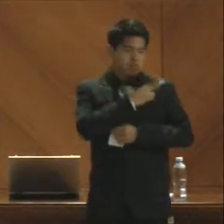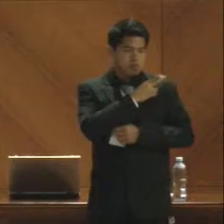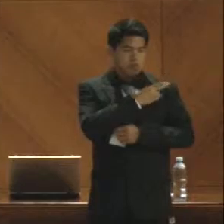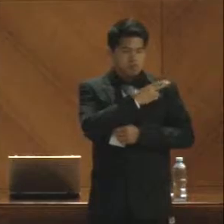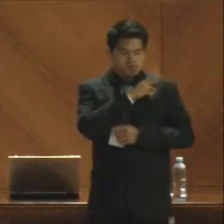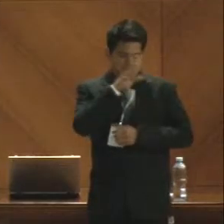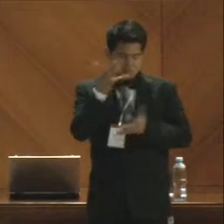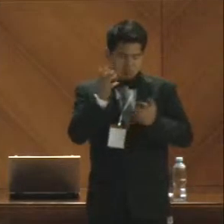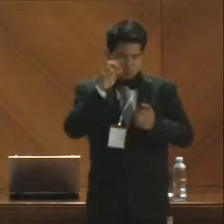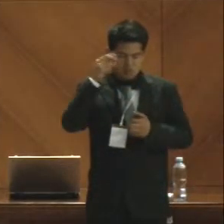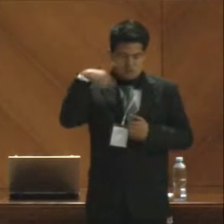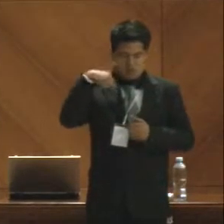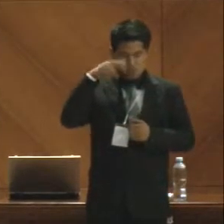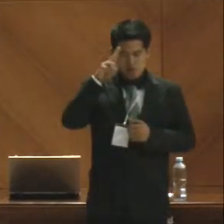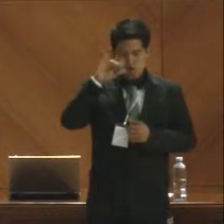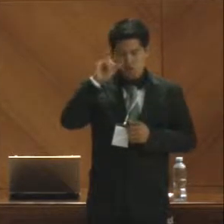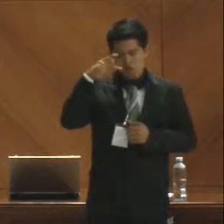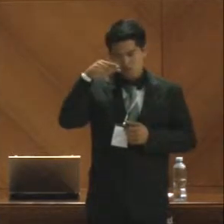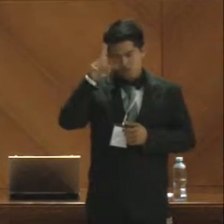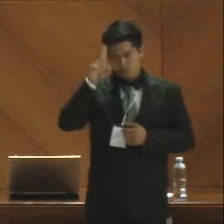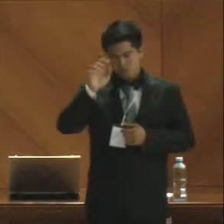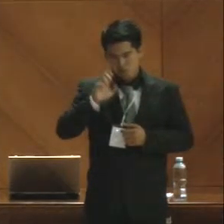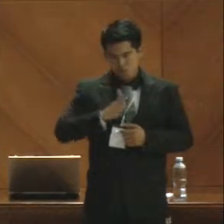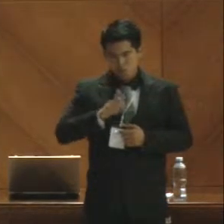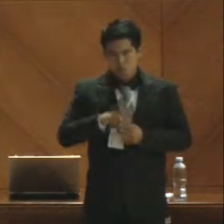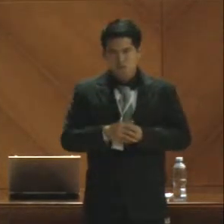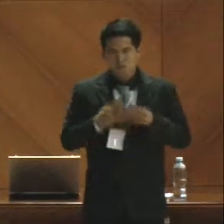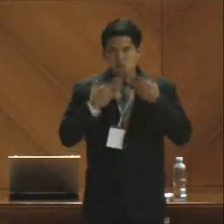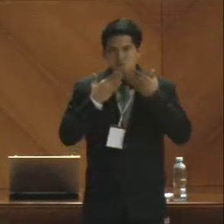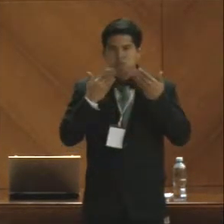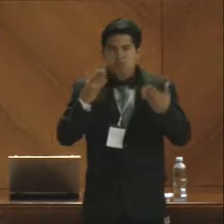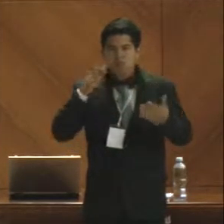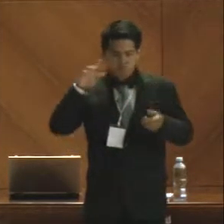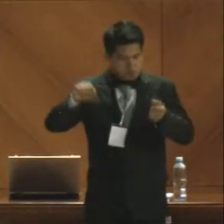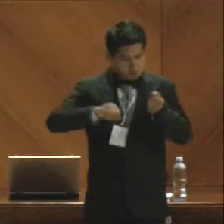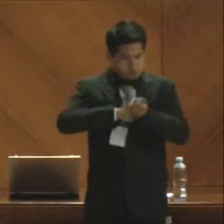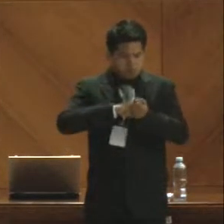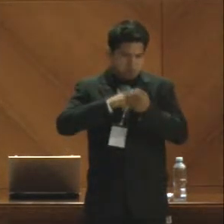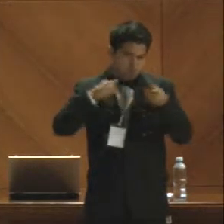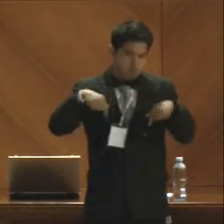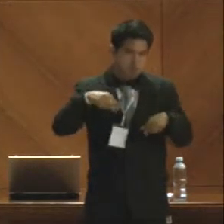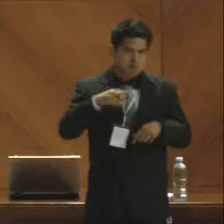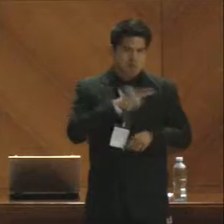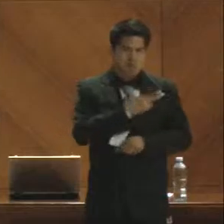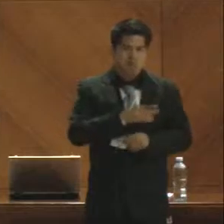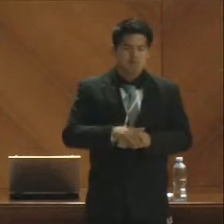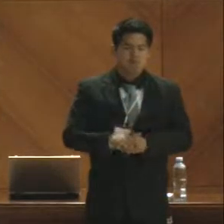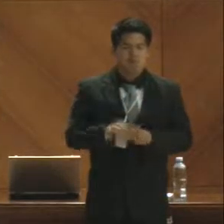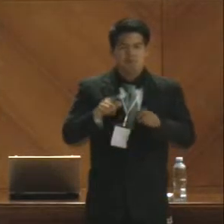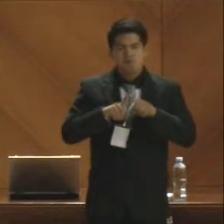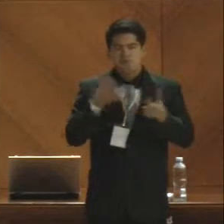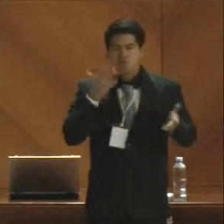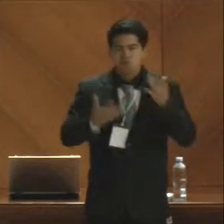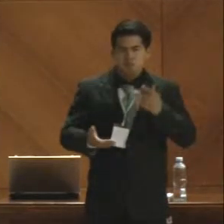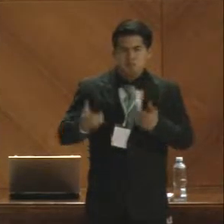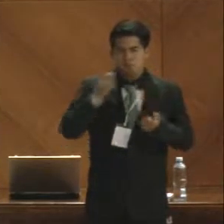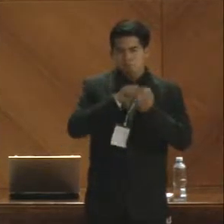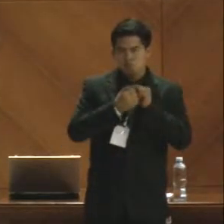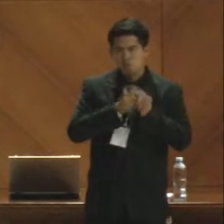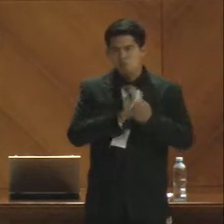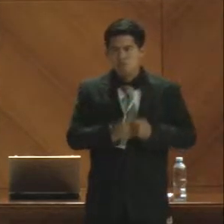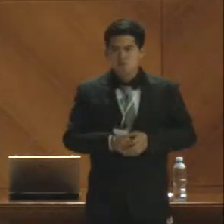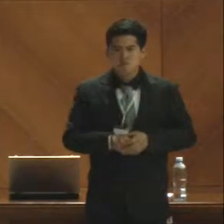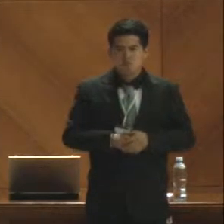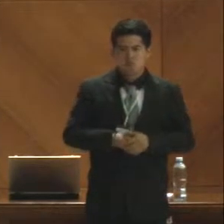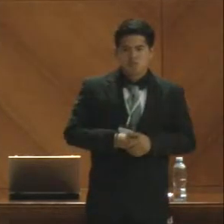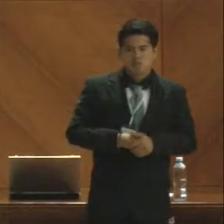Kipux y lo pueden implementar aquí en la universidad. Realmente el problema que podemos tener con el Kipux es que es una sola implementación